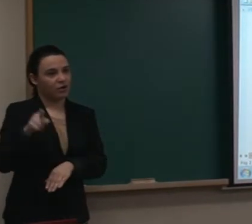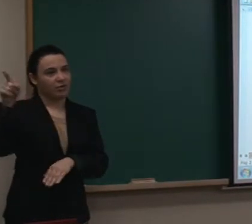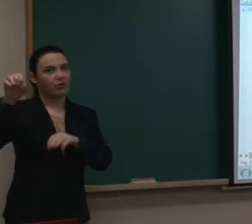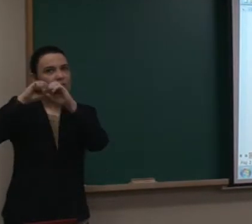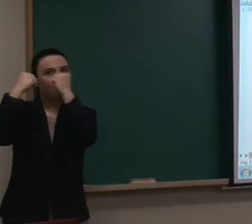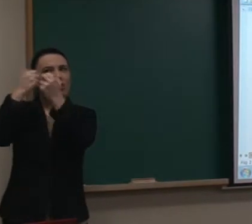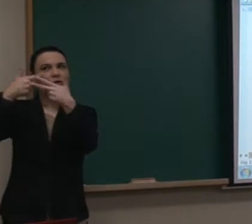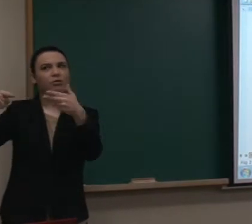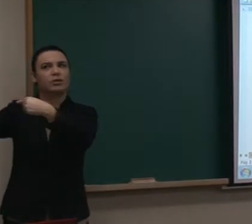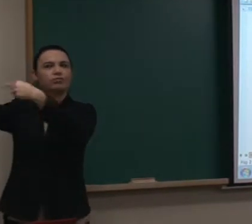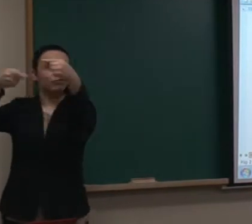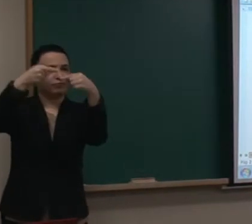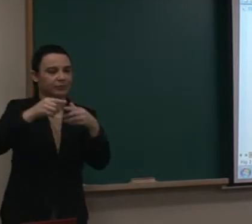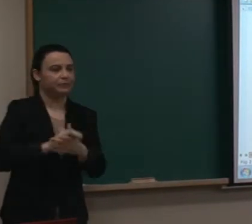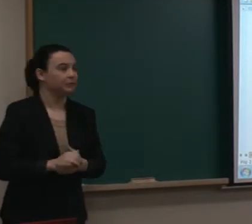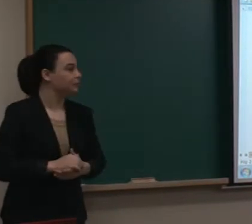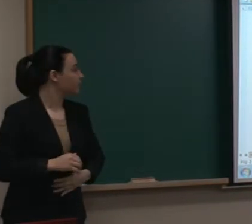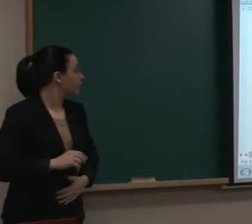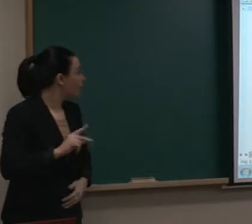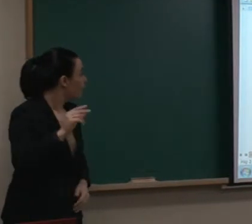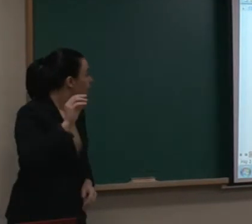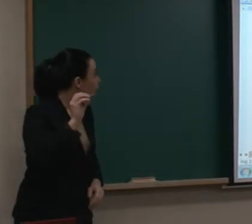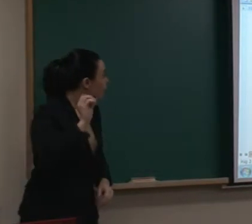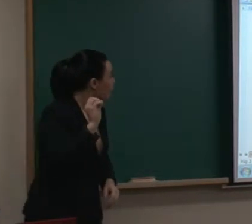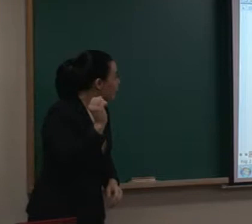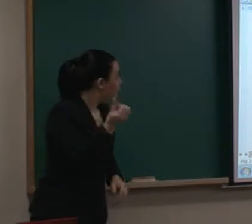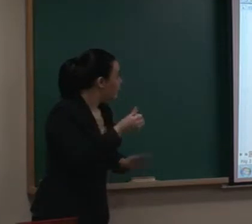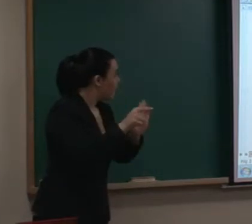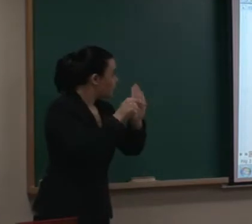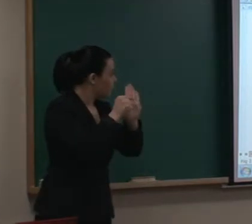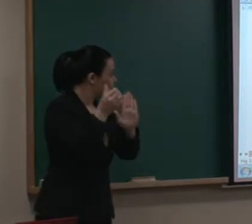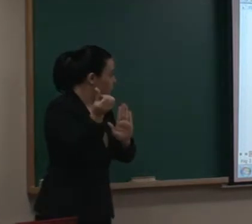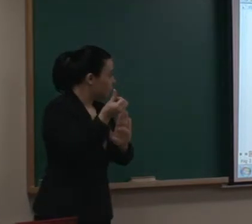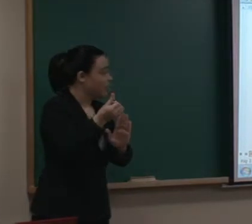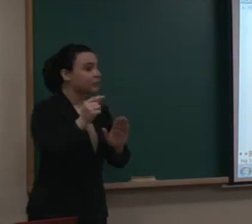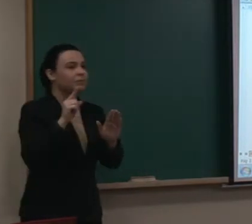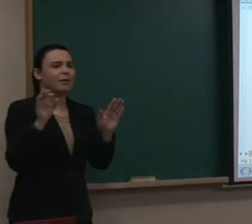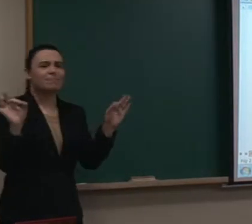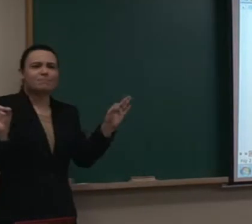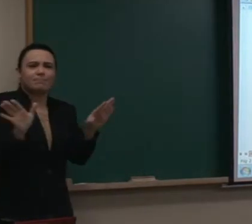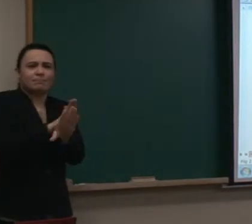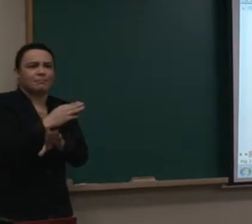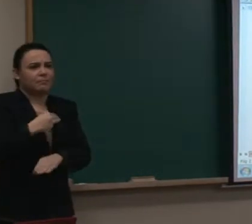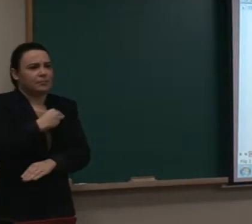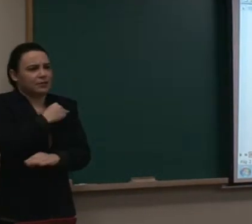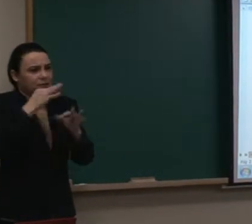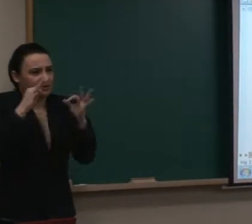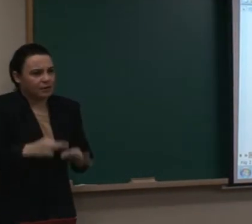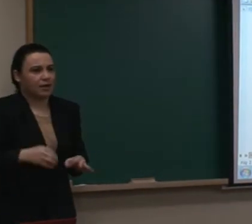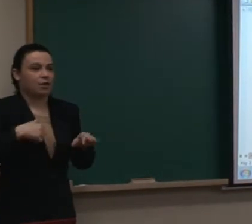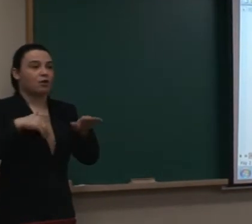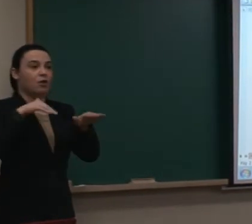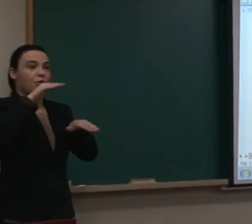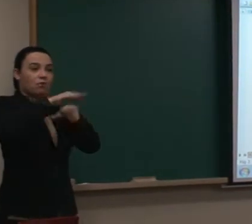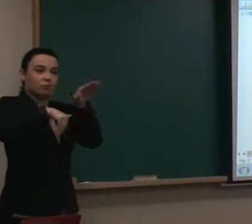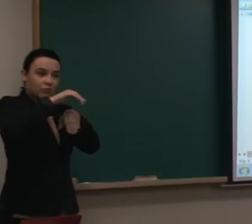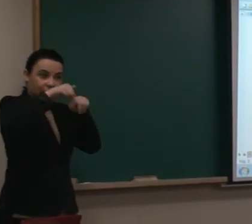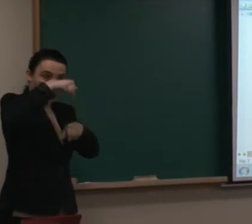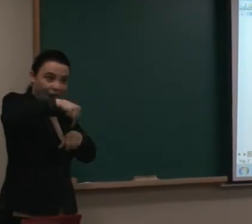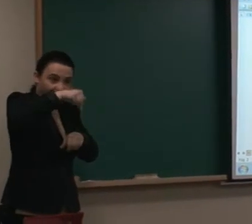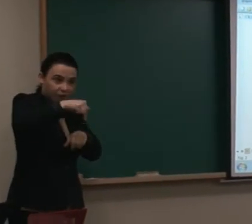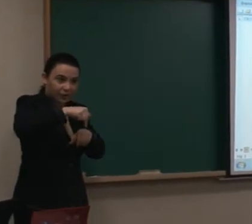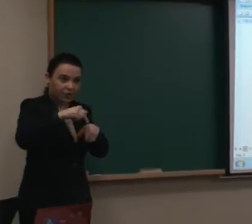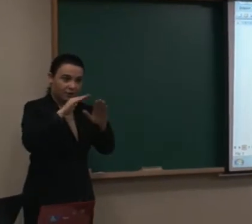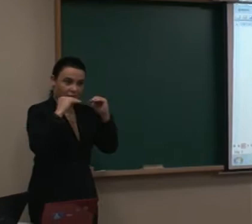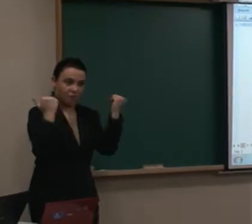Artigo 6º. Para a plena realização de seu objetivo e missão, o FPCD-CTBA deverá